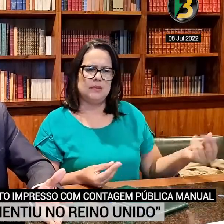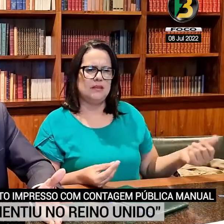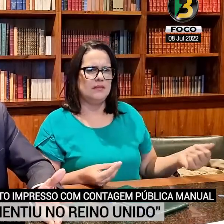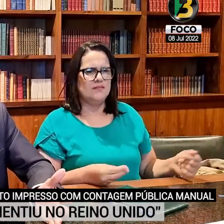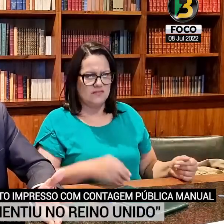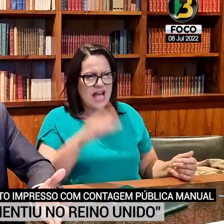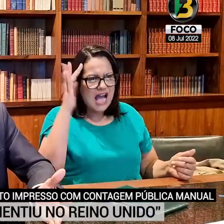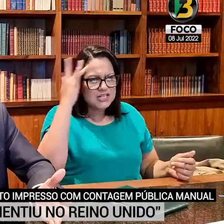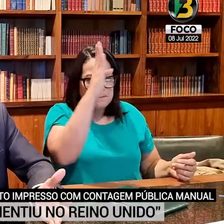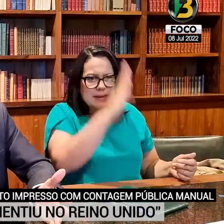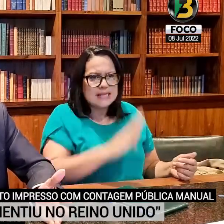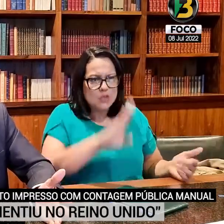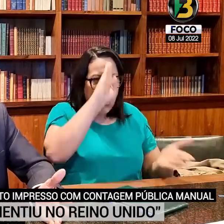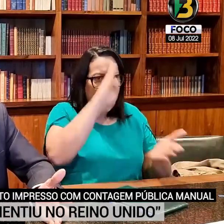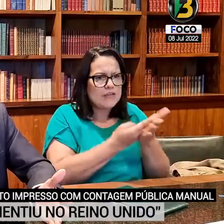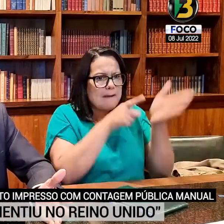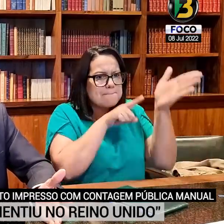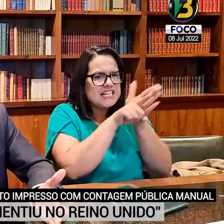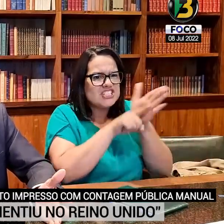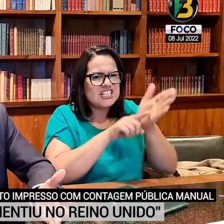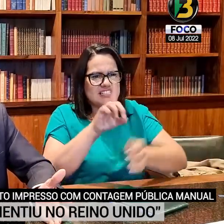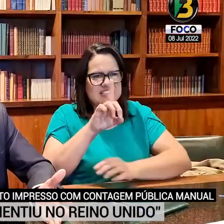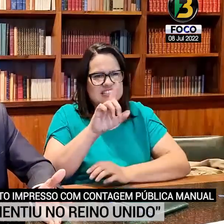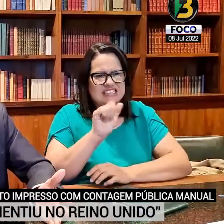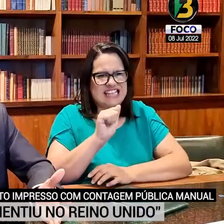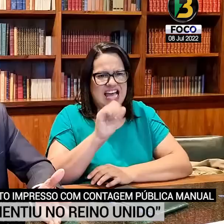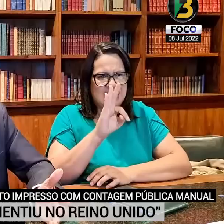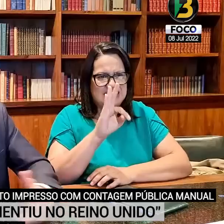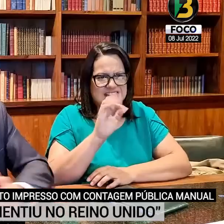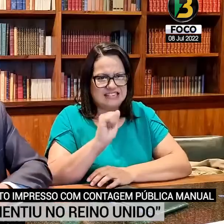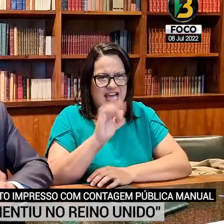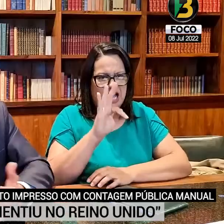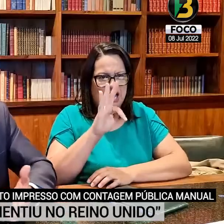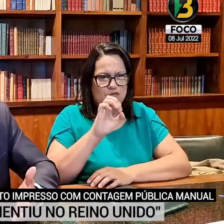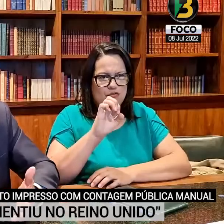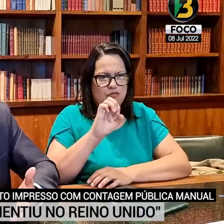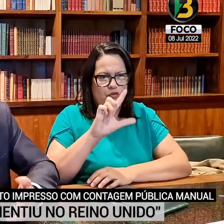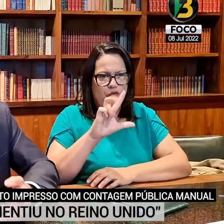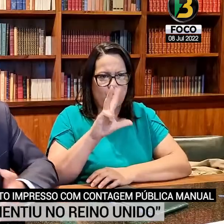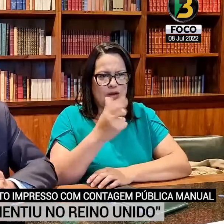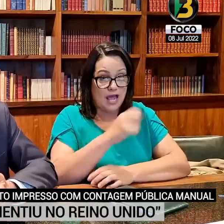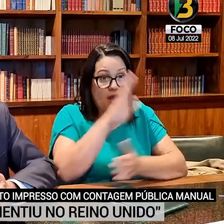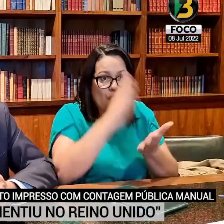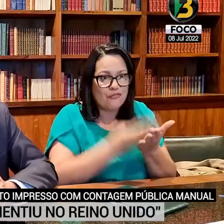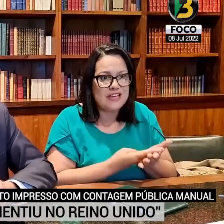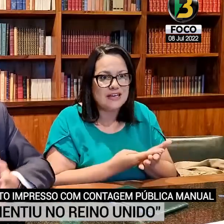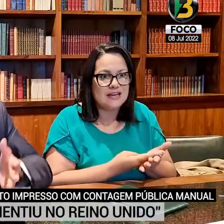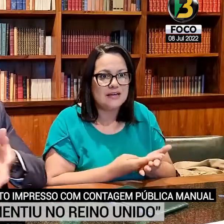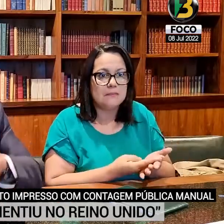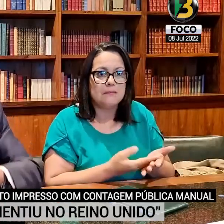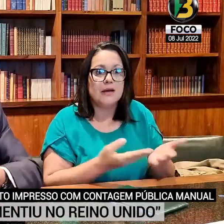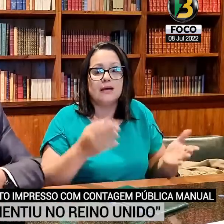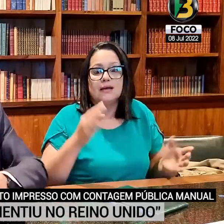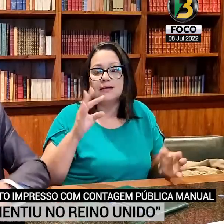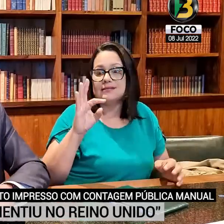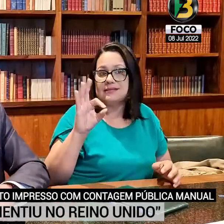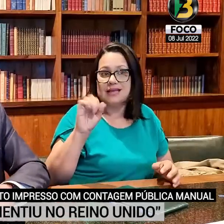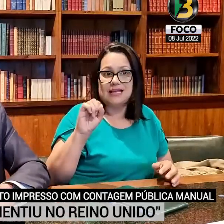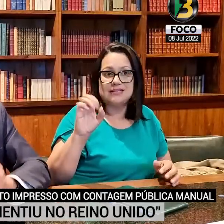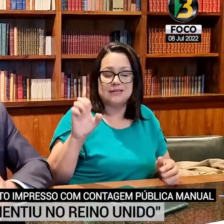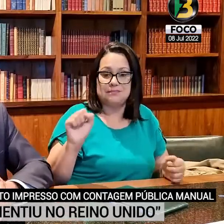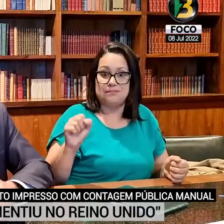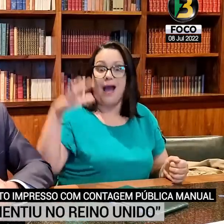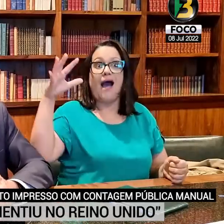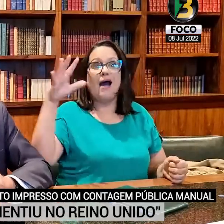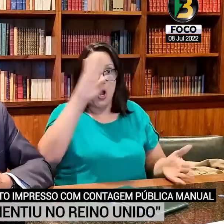confira o Datafolha eu acho que ele confio Datafolha né mas surpreendentemente o TSE os três